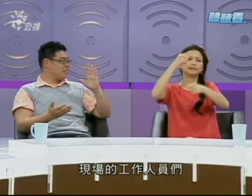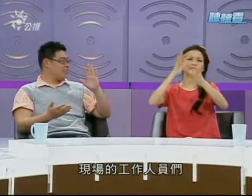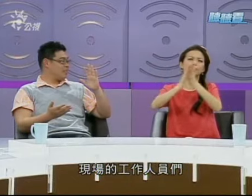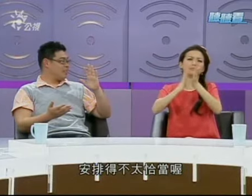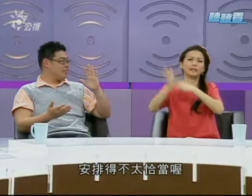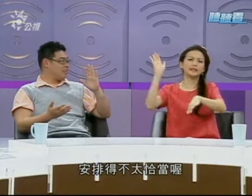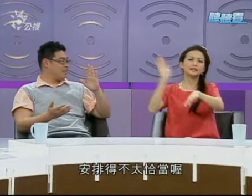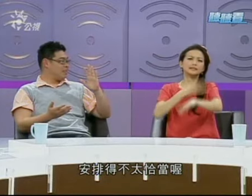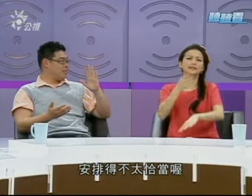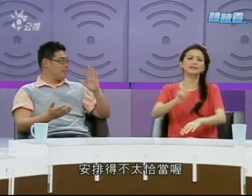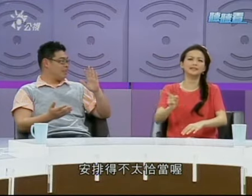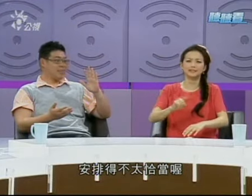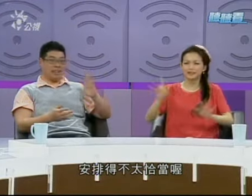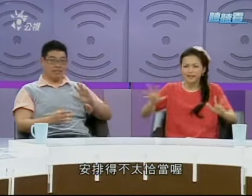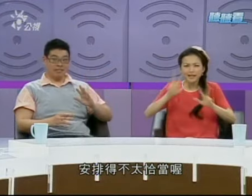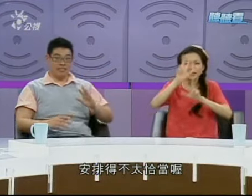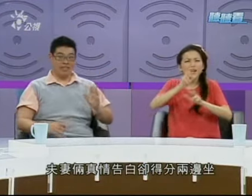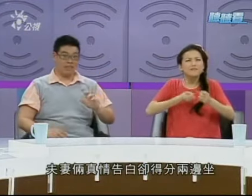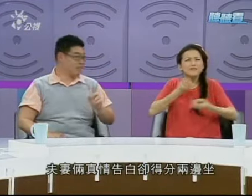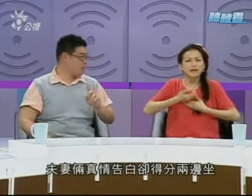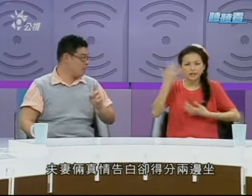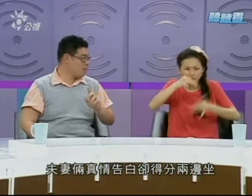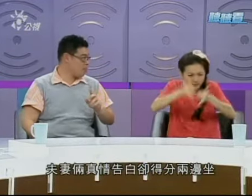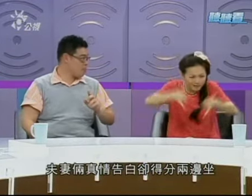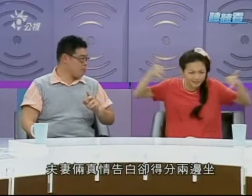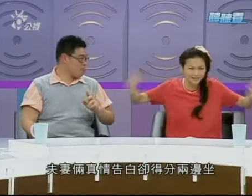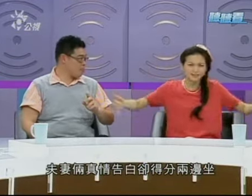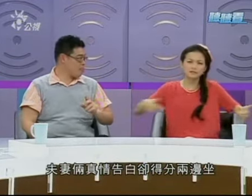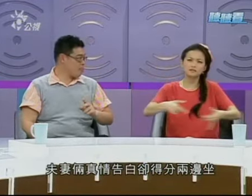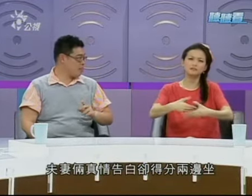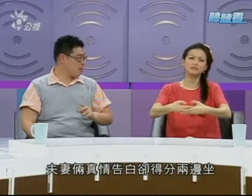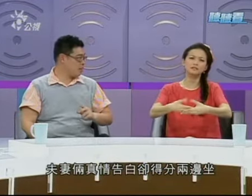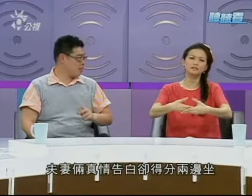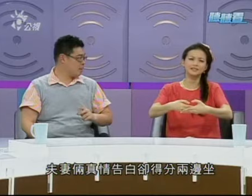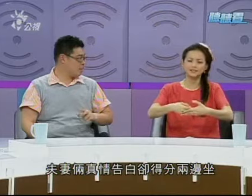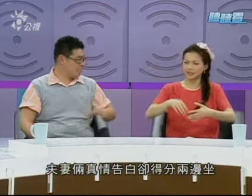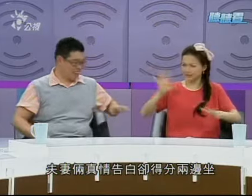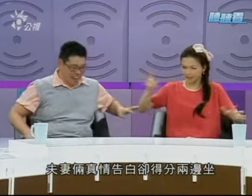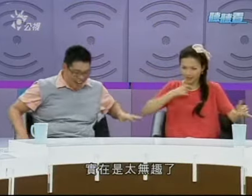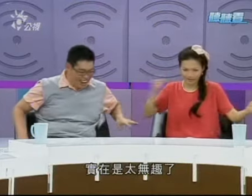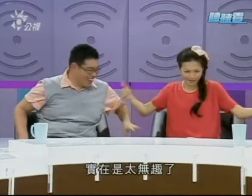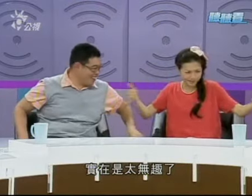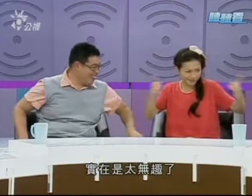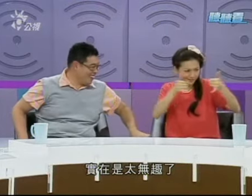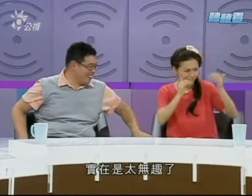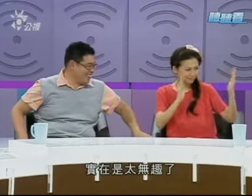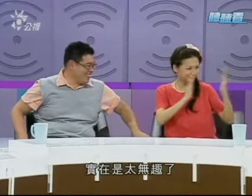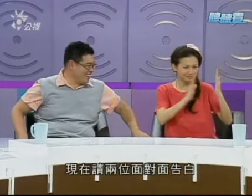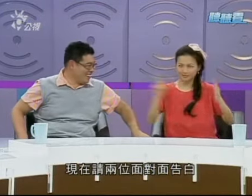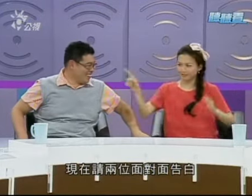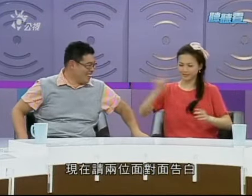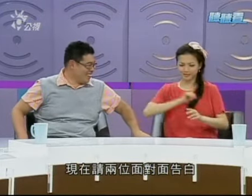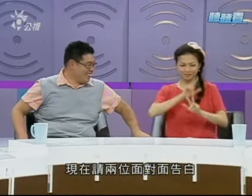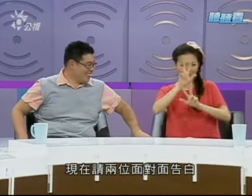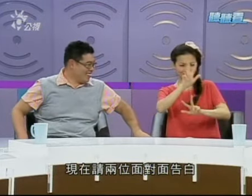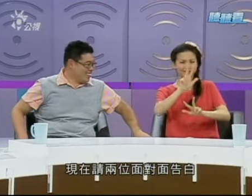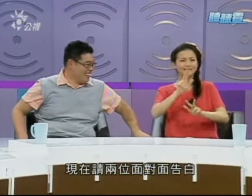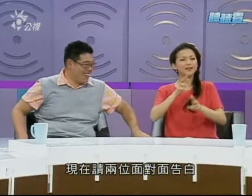们安排得不太恰当哦夫妻俩真情告白却得分两边做实在是太无趣了现在请两位面对面告